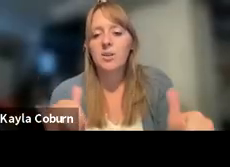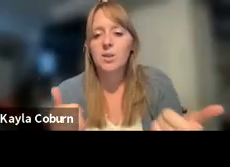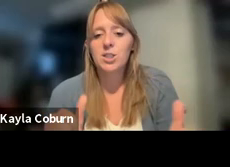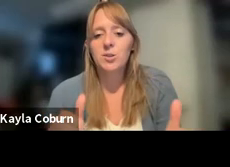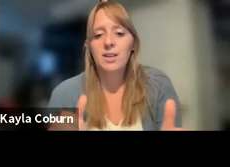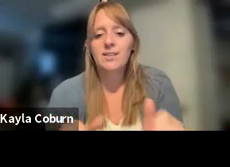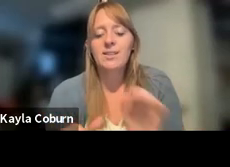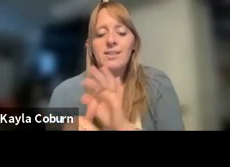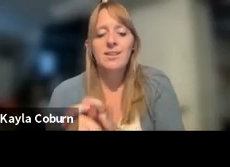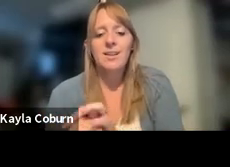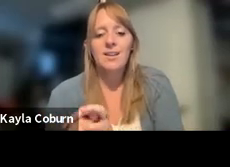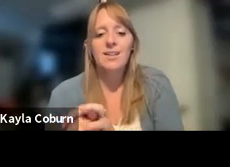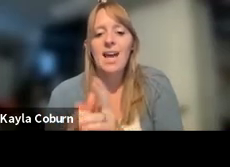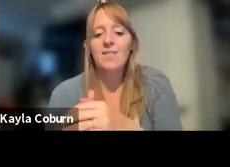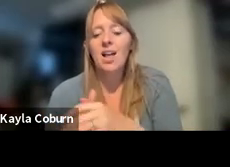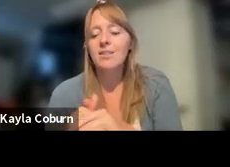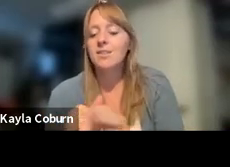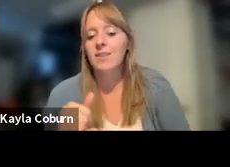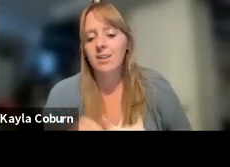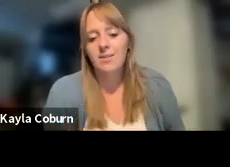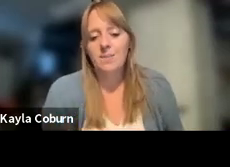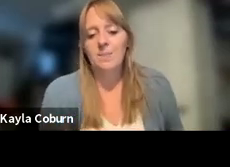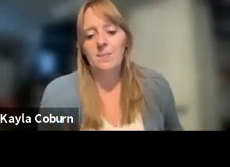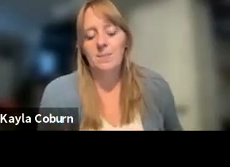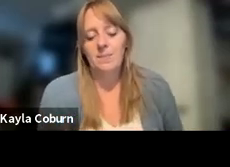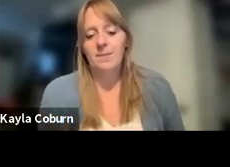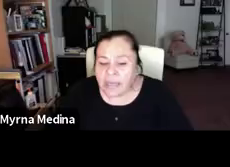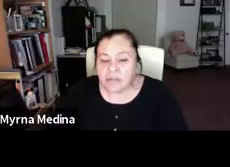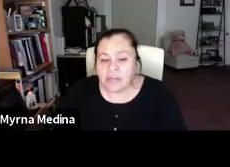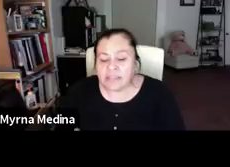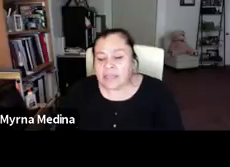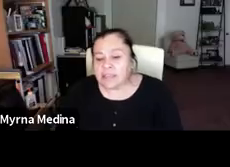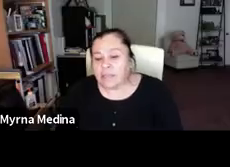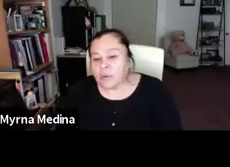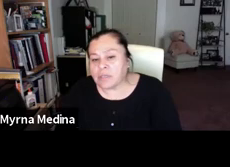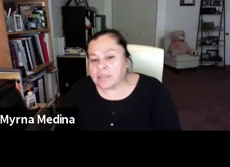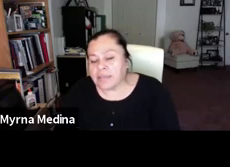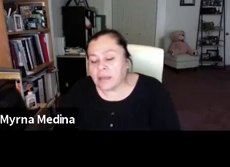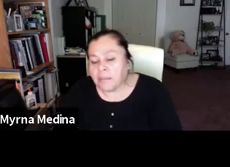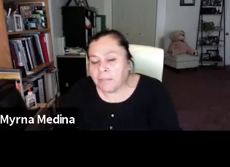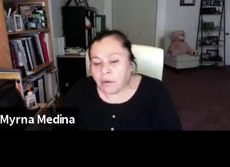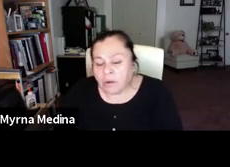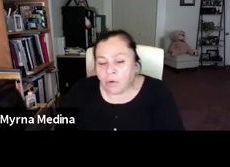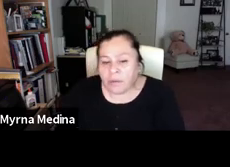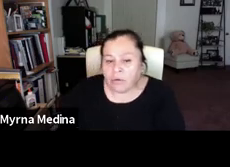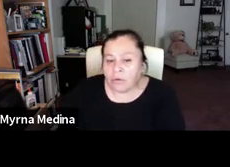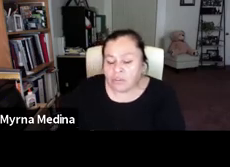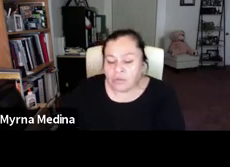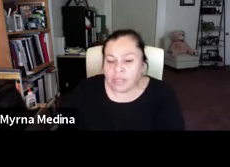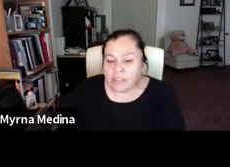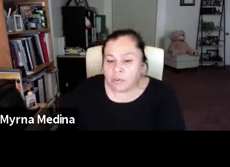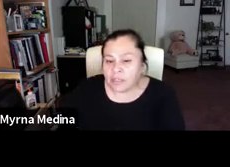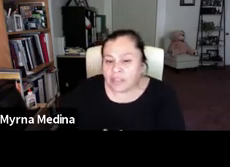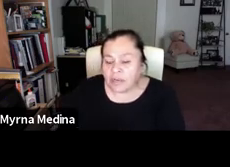under hand with students because they have a lot to feel. Estas son las señas que me gusta hacer mano bajo mano con